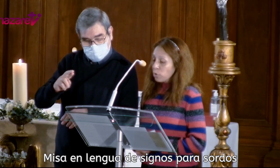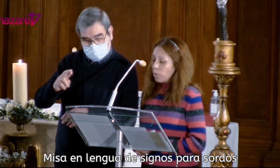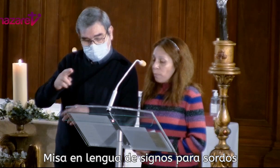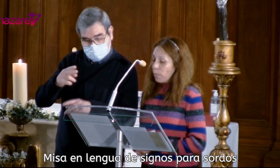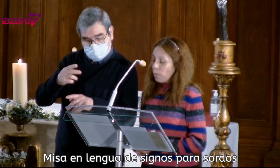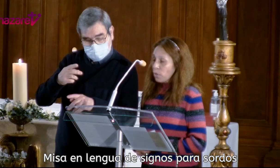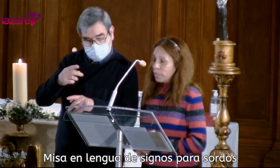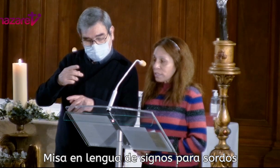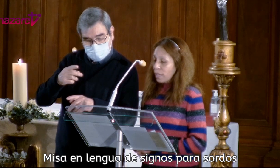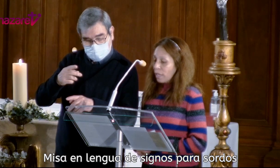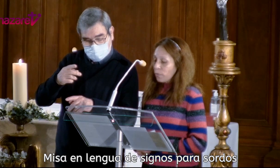el pueblo cristiano.